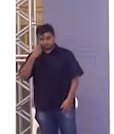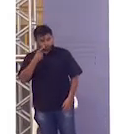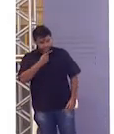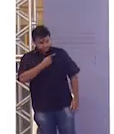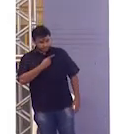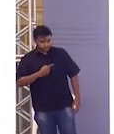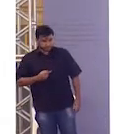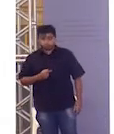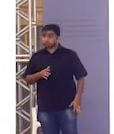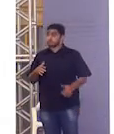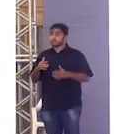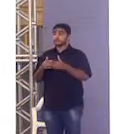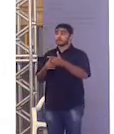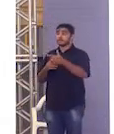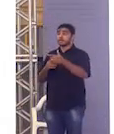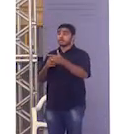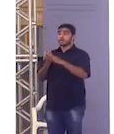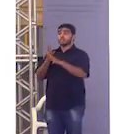é 12.